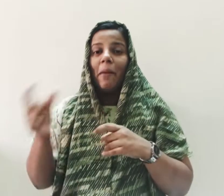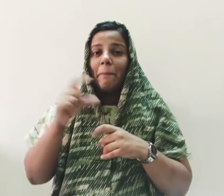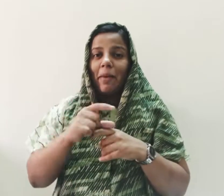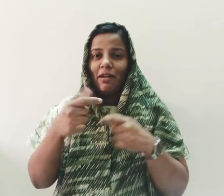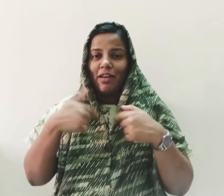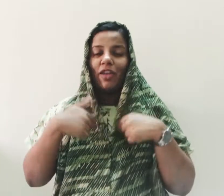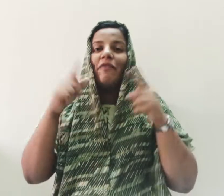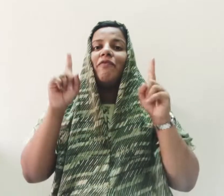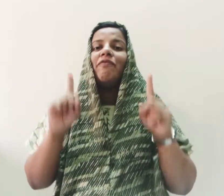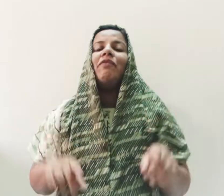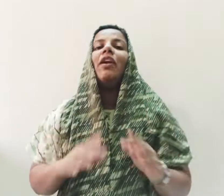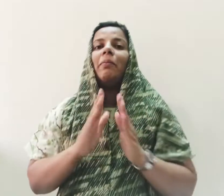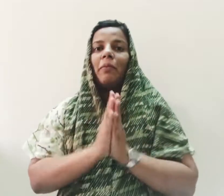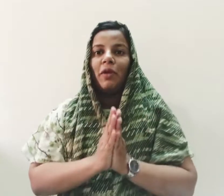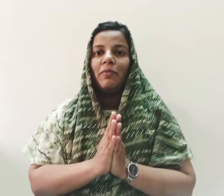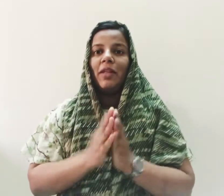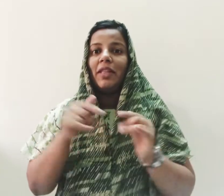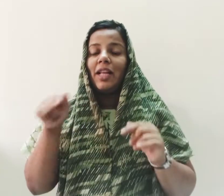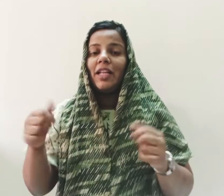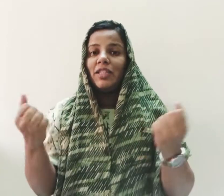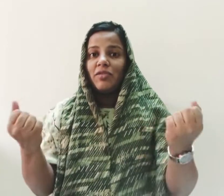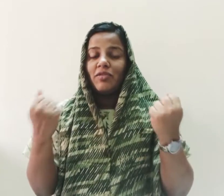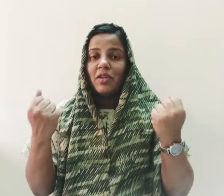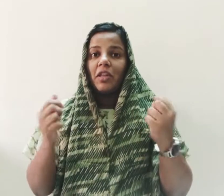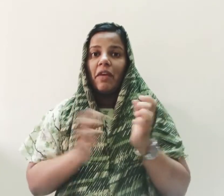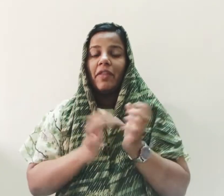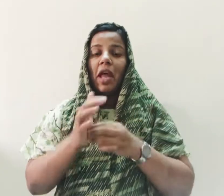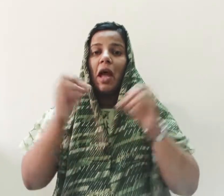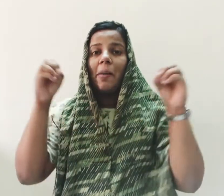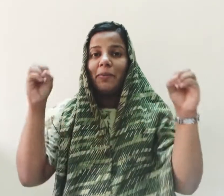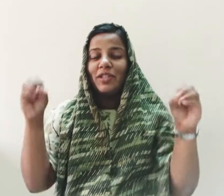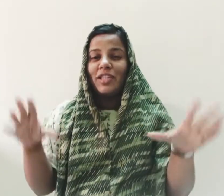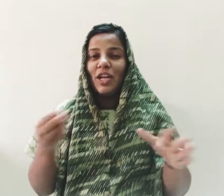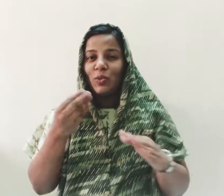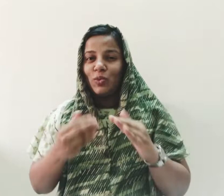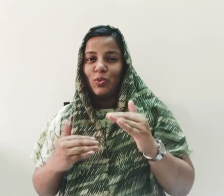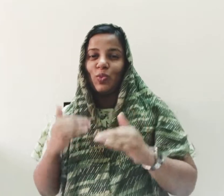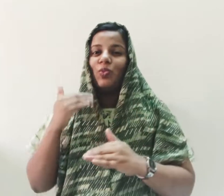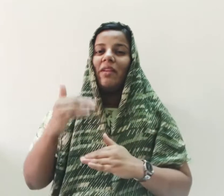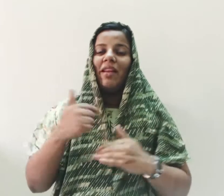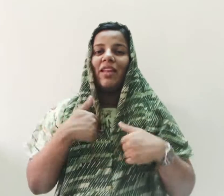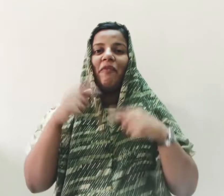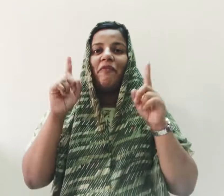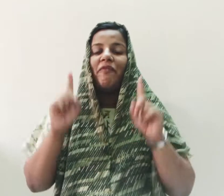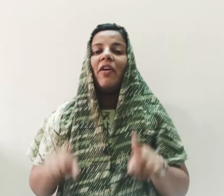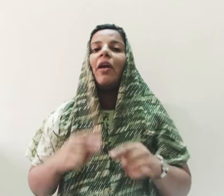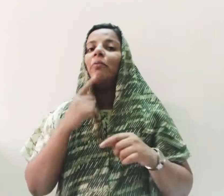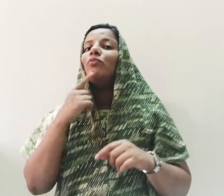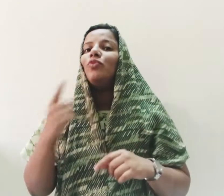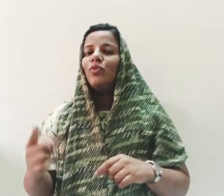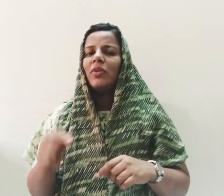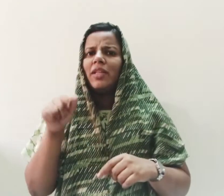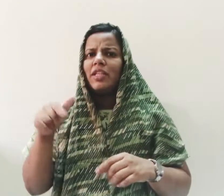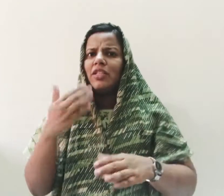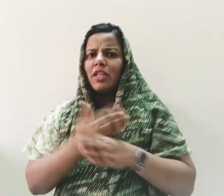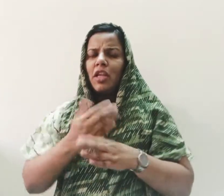ഇരട്ടിപ്പങ്ക് എൻ്റെ മേൽ വരട്ടെ. ഇപ്പോൾ നിന്നിൽ വ്യാപരിക്കുന്ന ദൈവിക അഭിഷേകത്തിൻ്റെ ഇരട്ടിപ്പങ്ക് എൻ്റെ മേൽ വരട്ടെ. ഇപ്പോൾ നീ ചെയ്യുന്ന